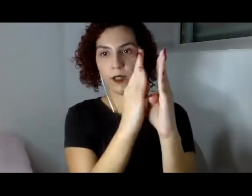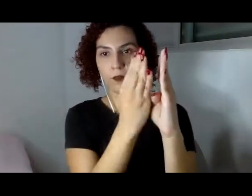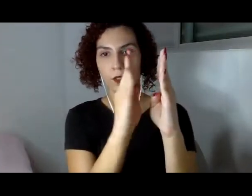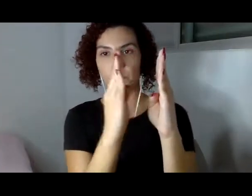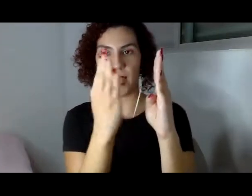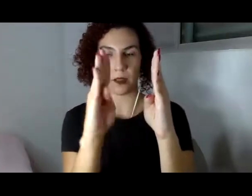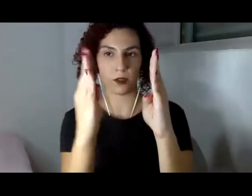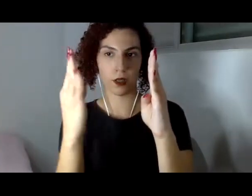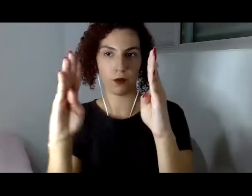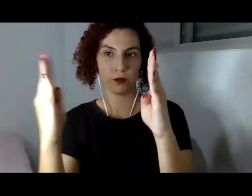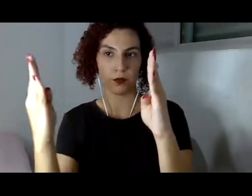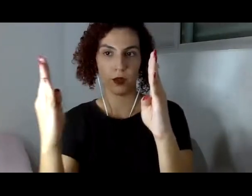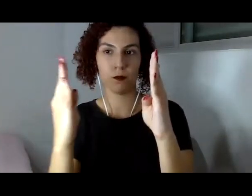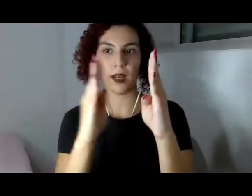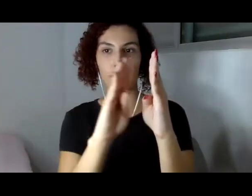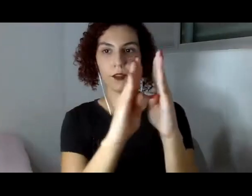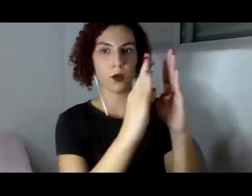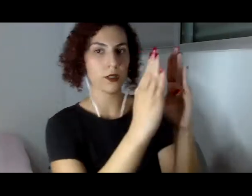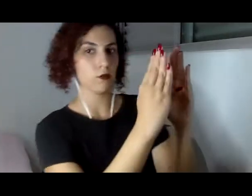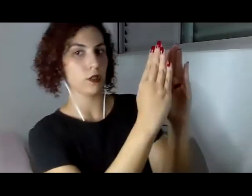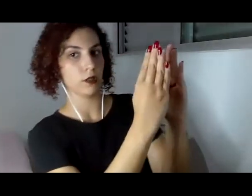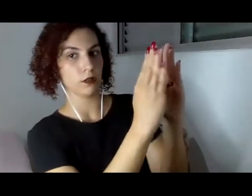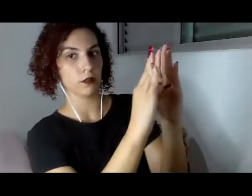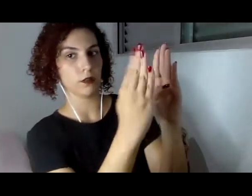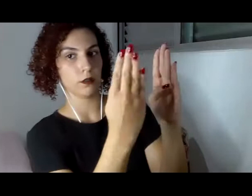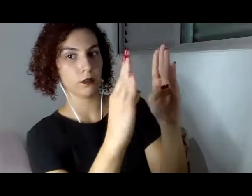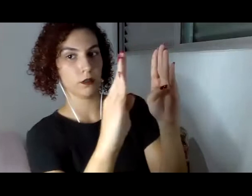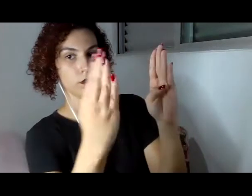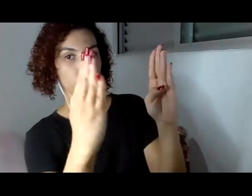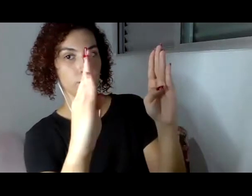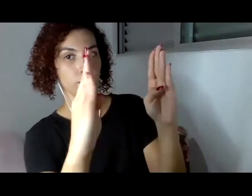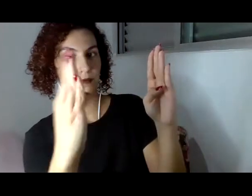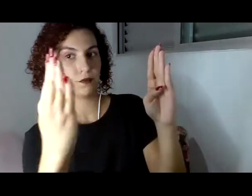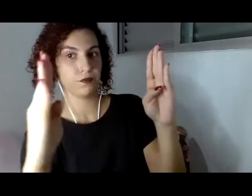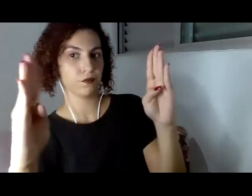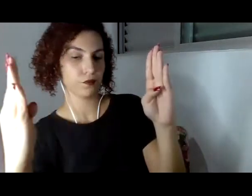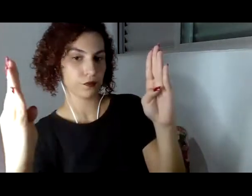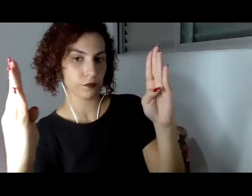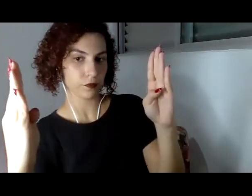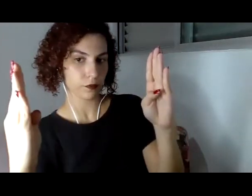vários livros empilhados aqui, ó. Uma leve torçãozinha.